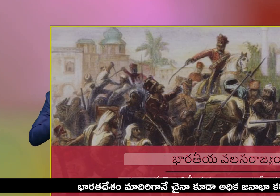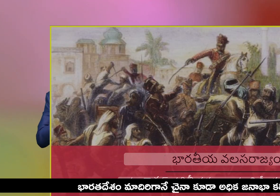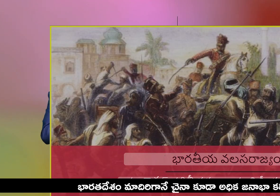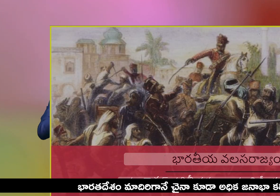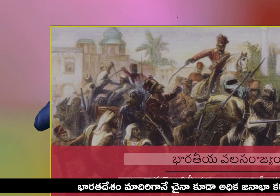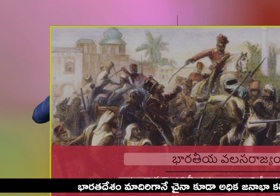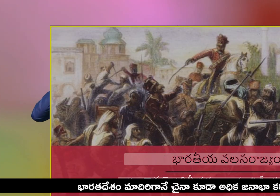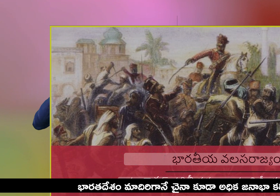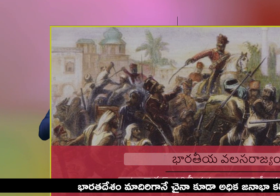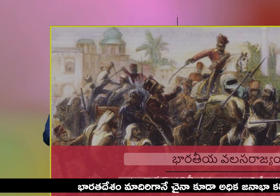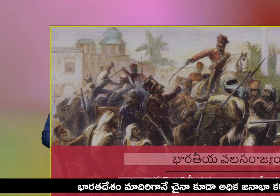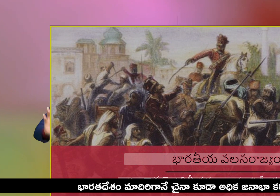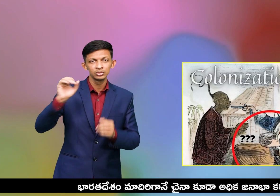భారతదేశం మాదిరిగానే చైనా కూడా